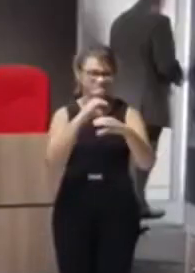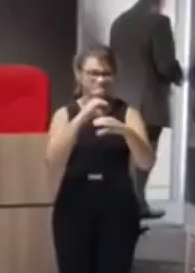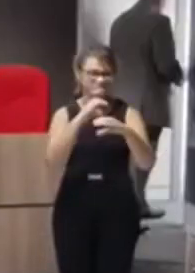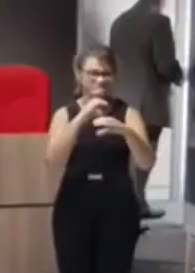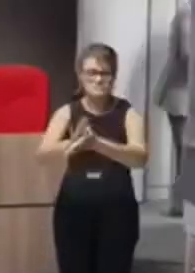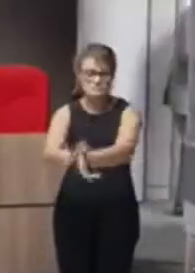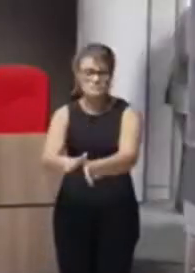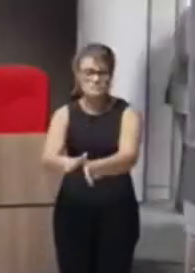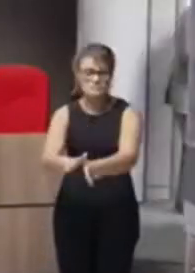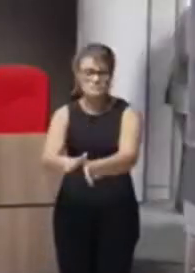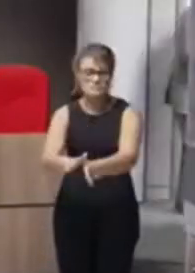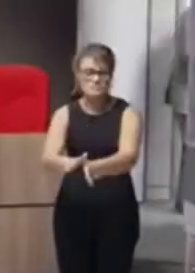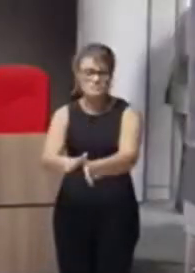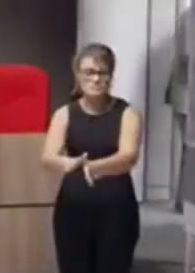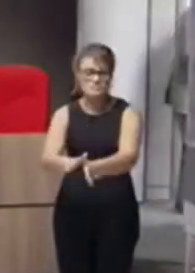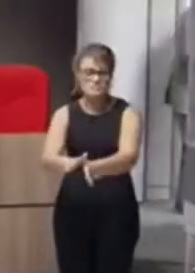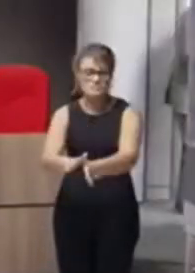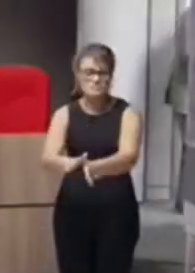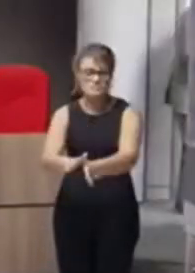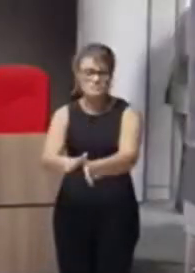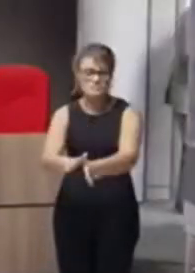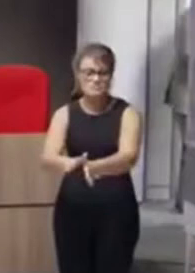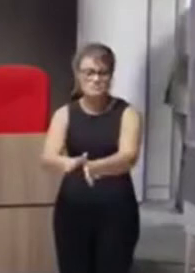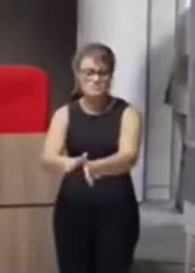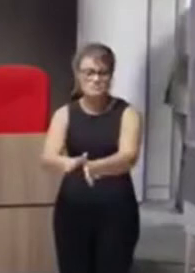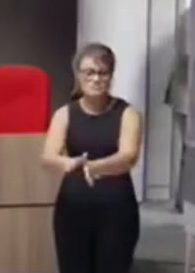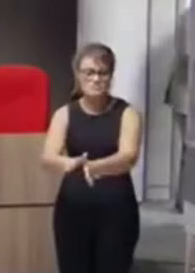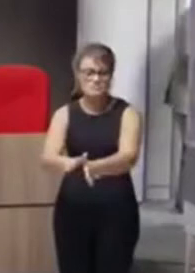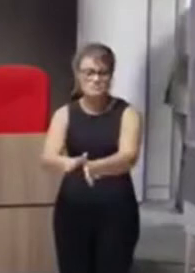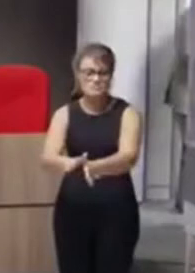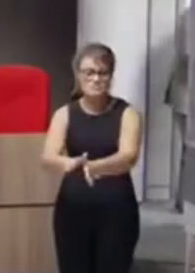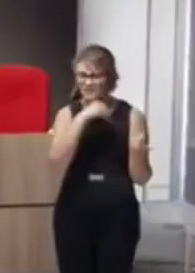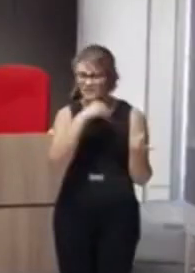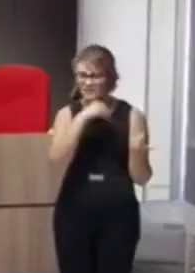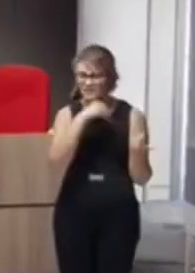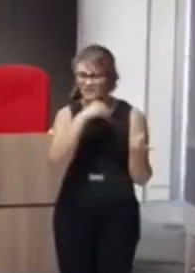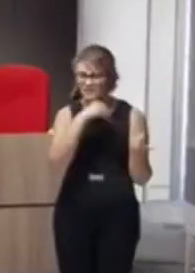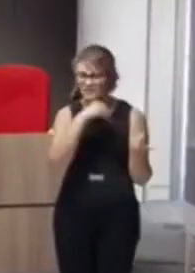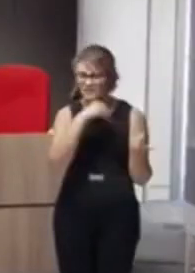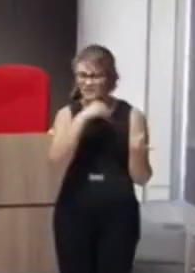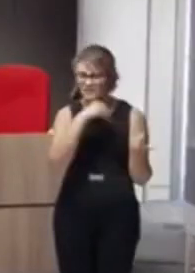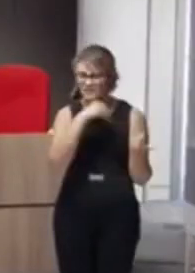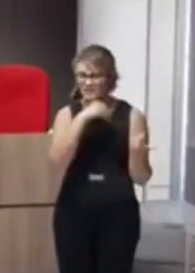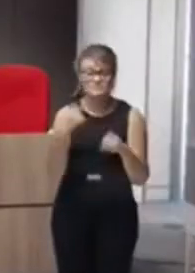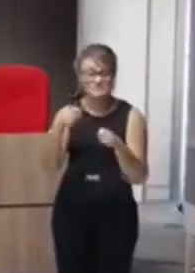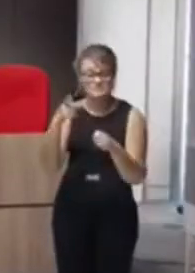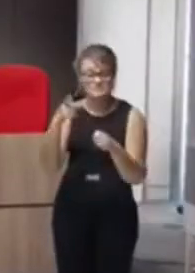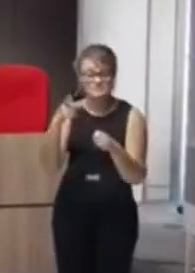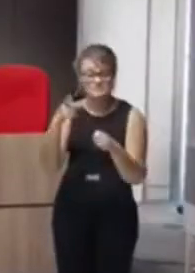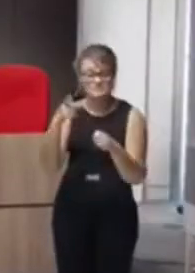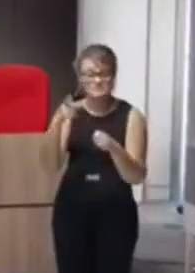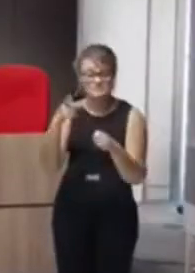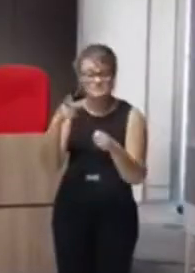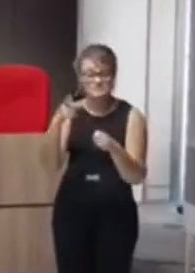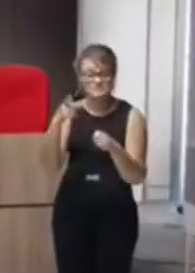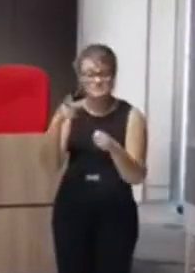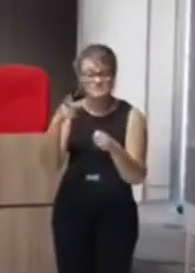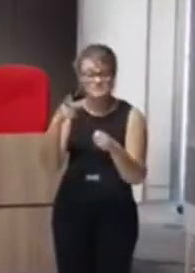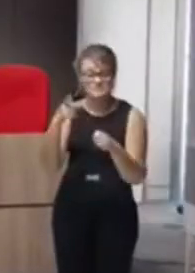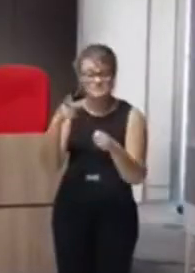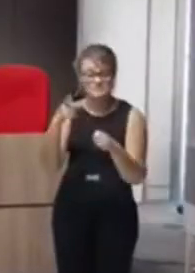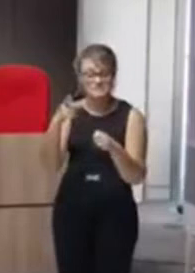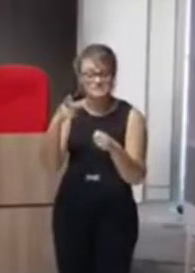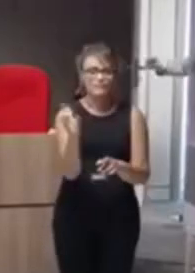deturpada, subdimensionamento da mão de obra, normas que dizem que eu tenho que ter 3, 4 plantonistas e eu trabalho com 2 ou